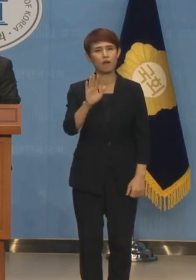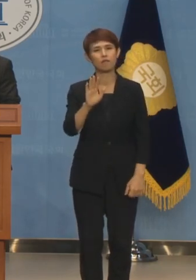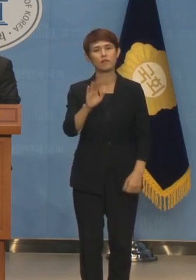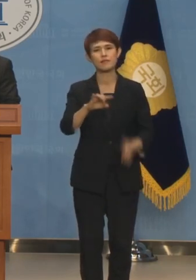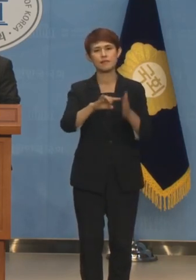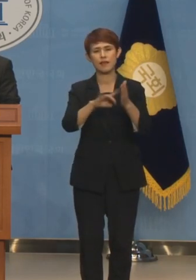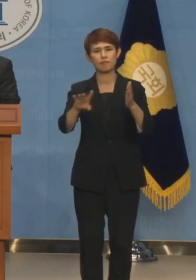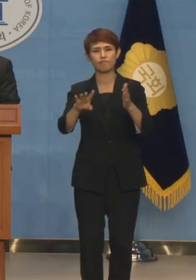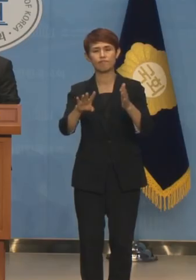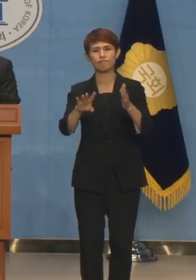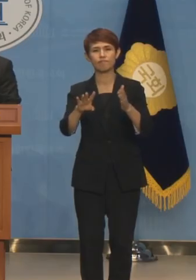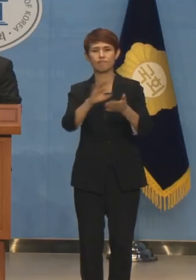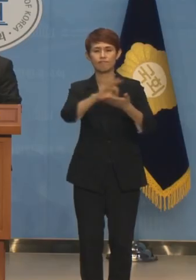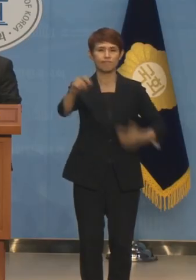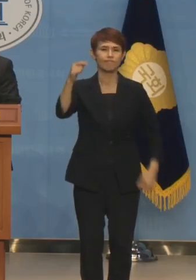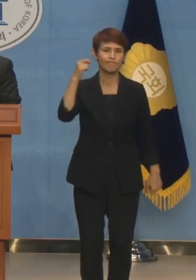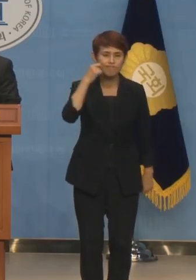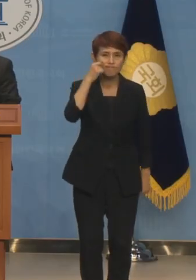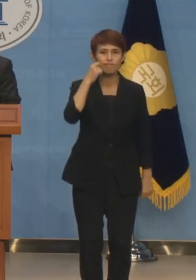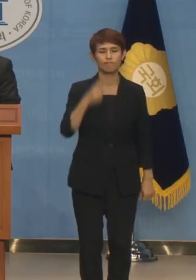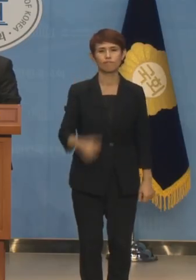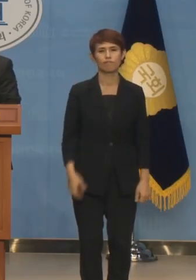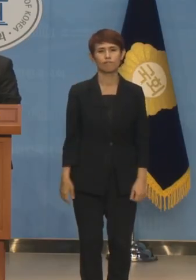혈세도 배정할 수 없습니다.